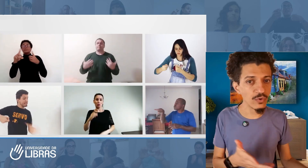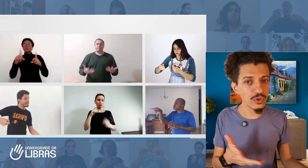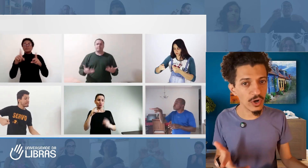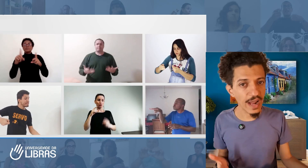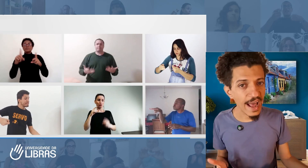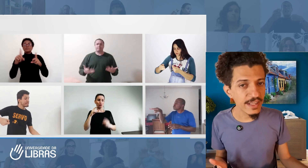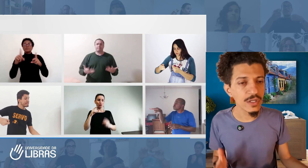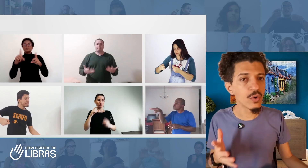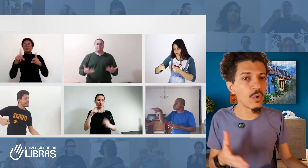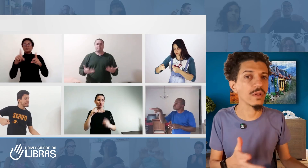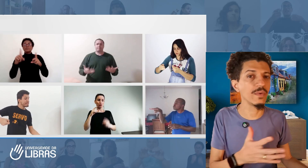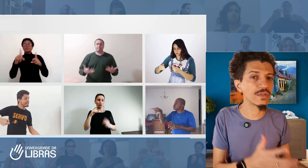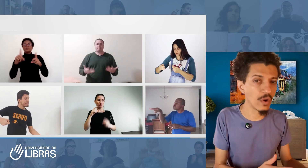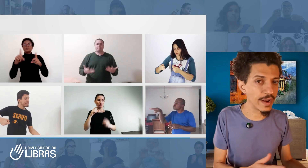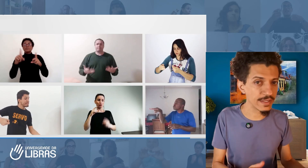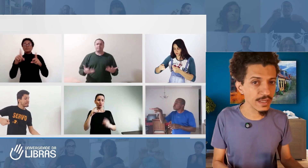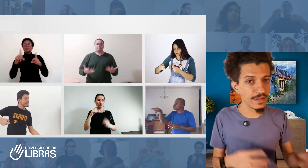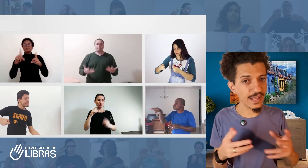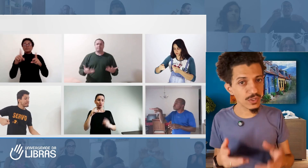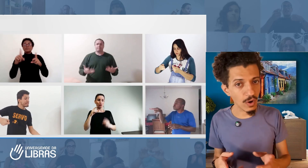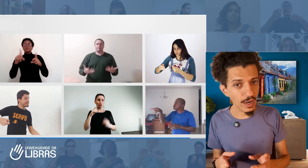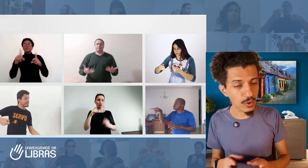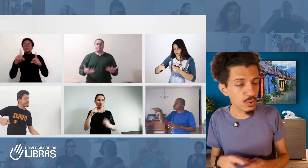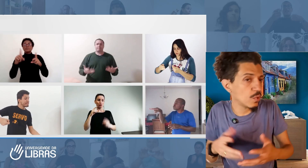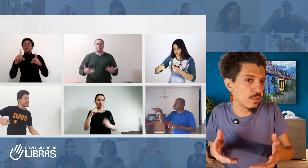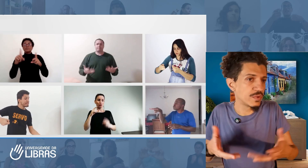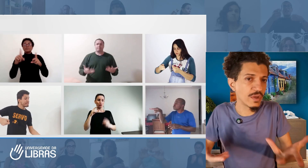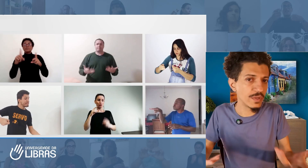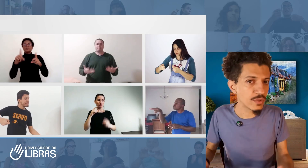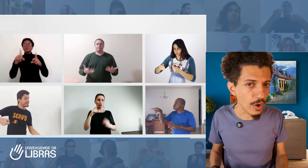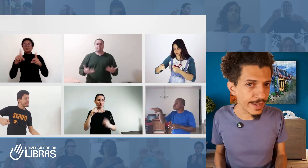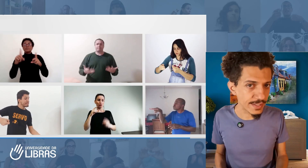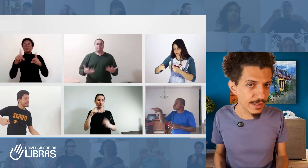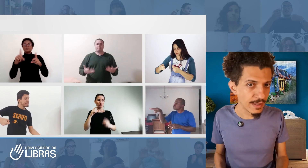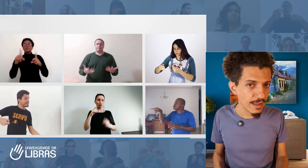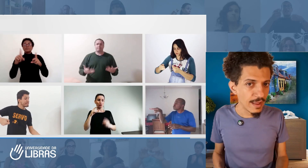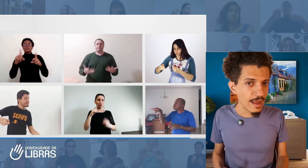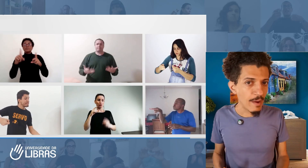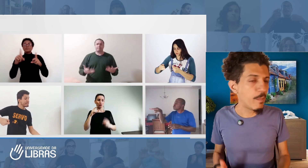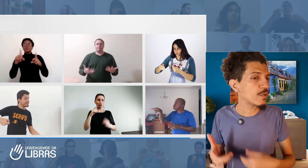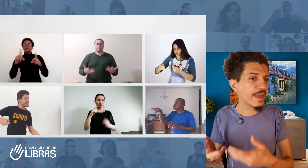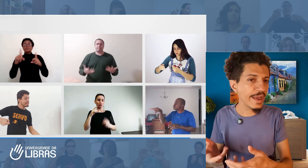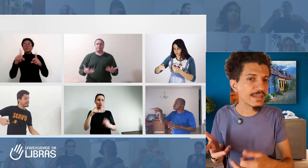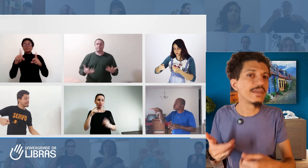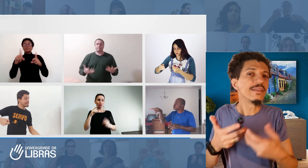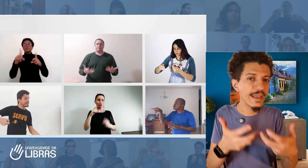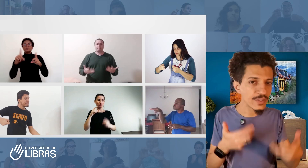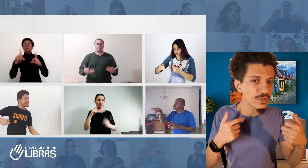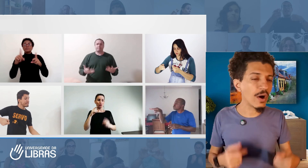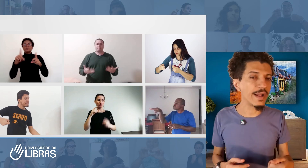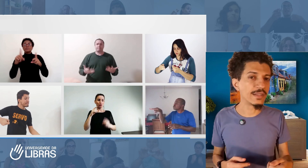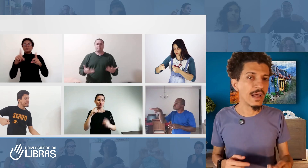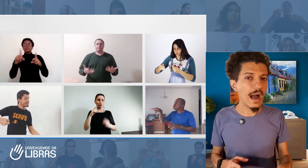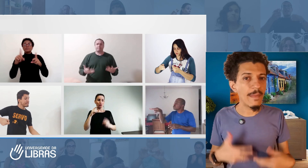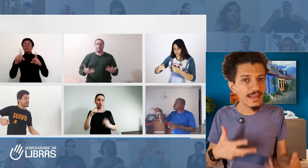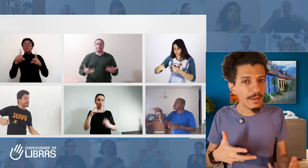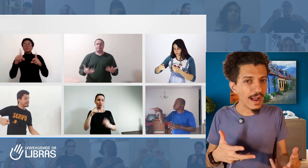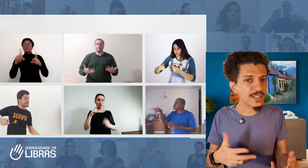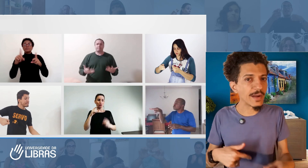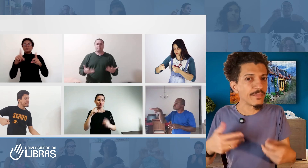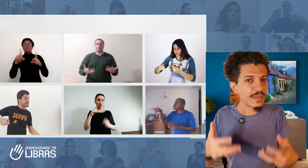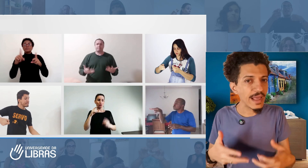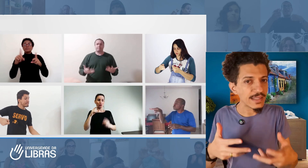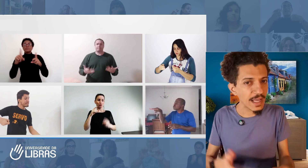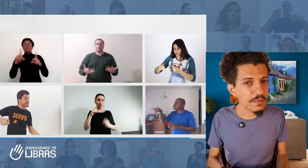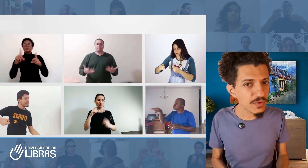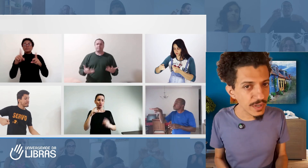histórias. Os jornais contam histórias. Na escola, tudo são histórias. O português tem histórias. A